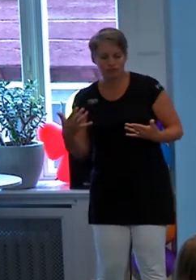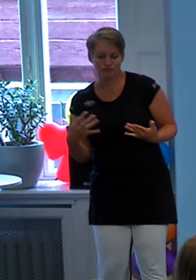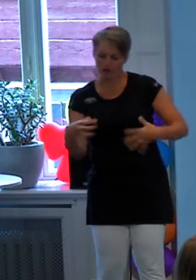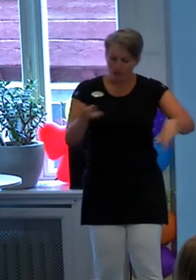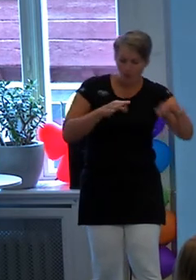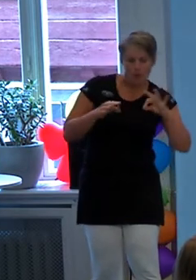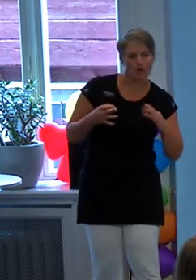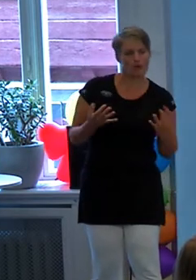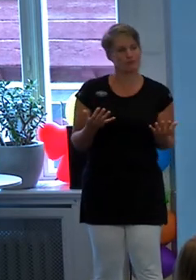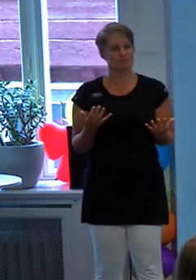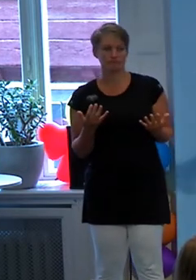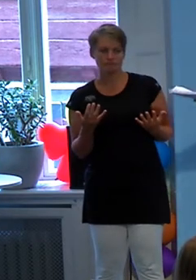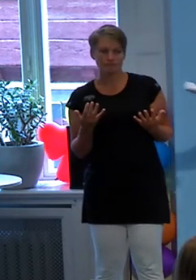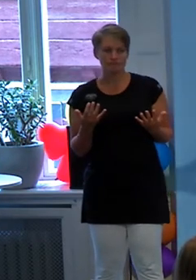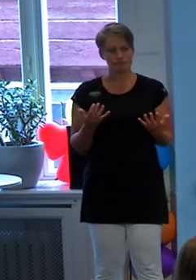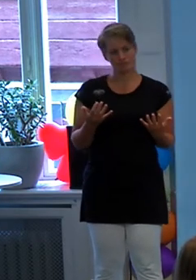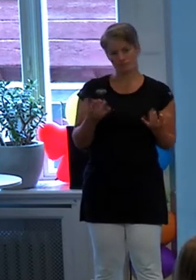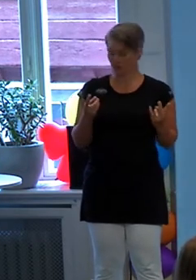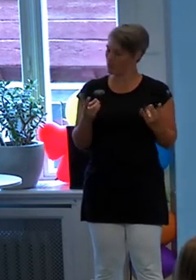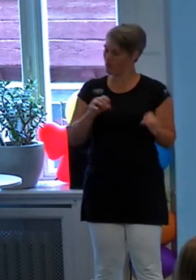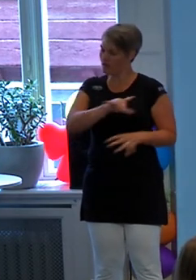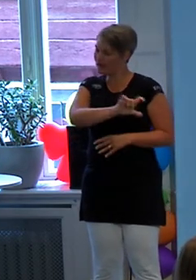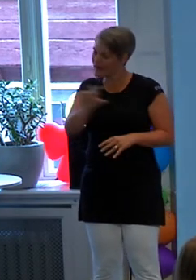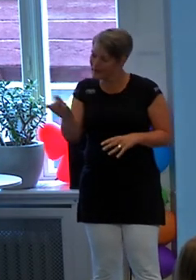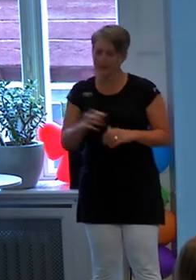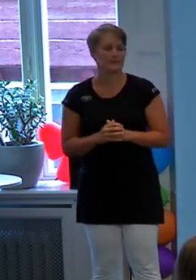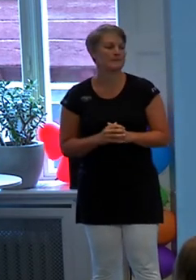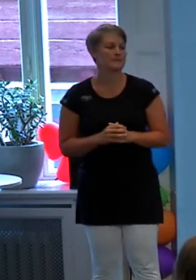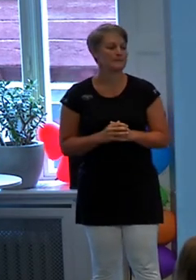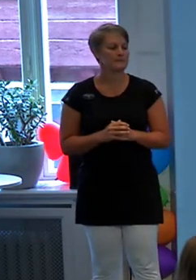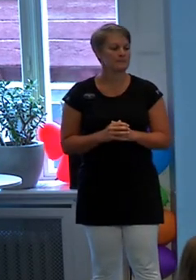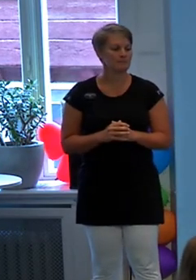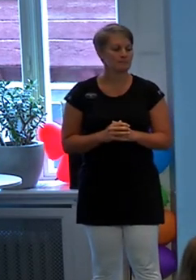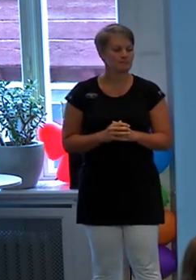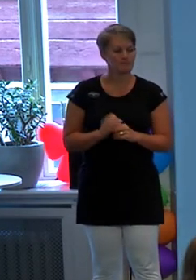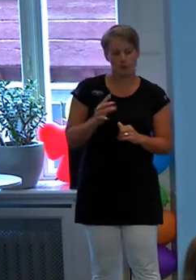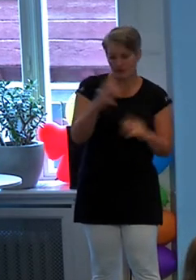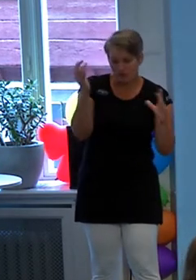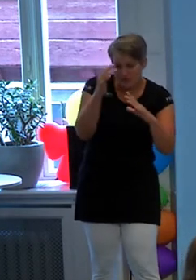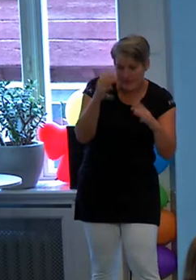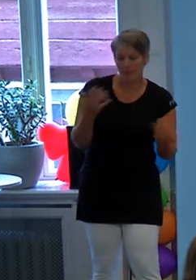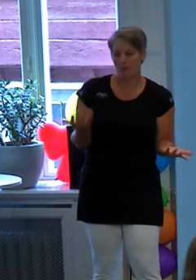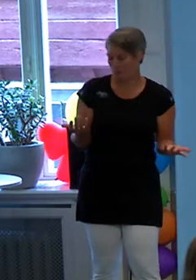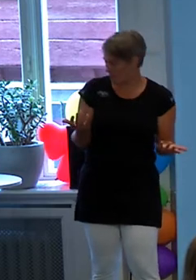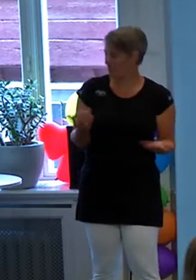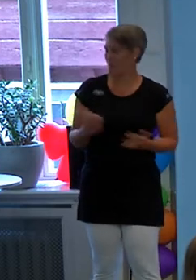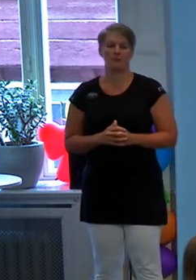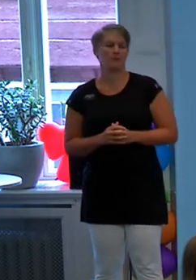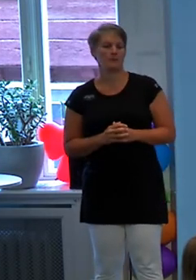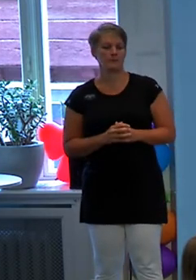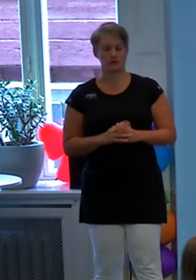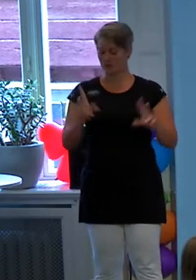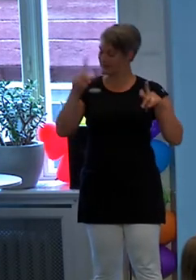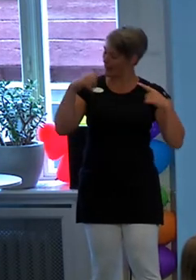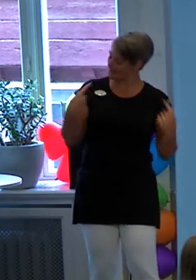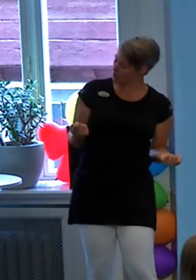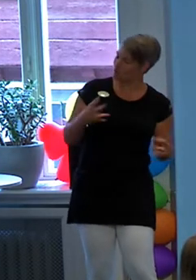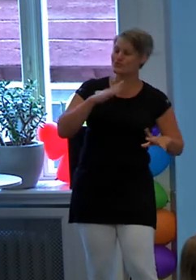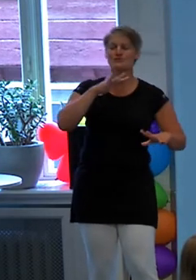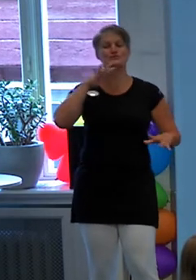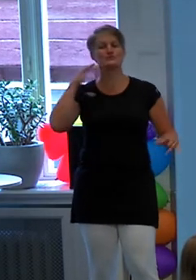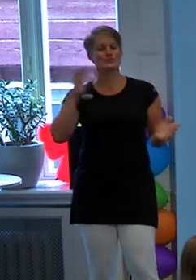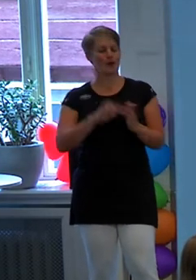frågor som angår er. Lite frågor, lite, om det är någonting ni undrar över. Så att... slappna av och